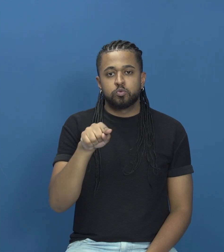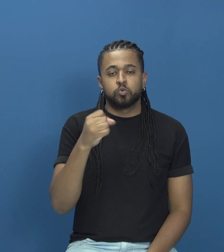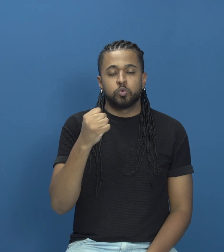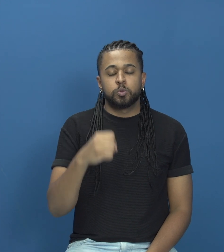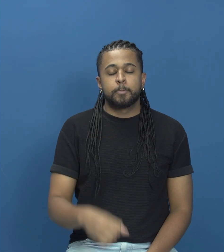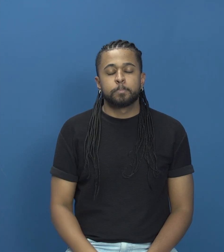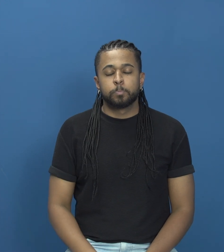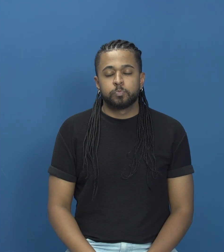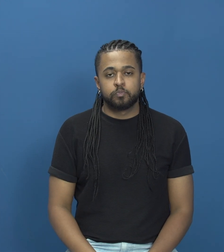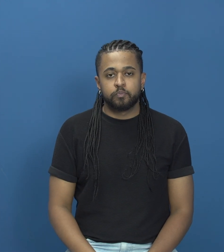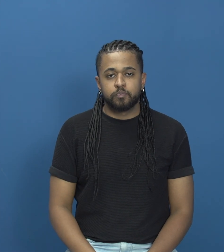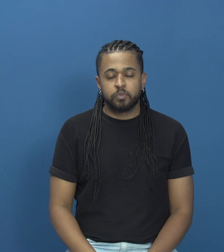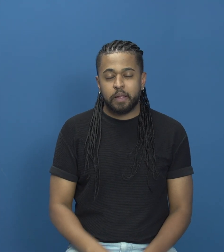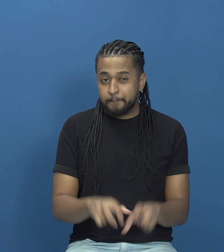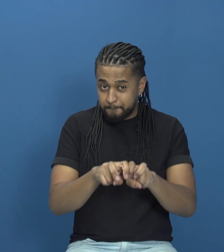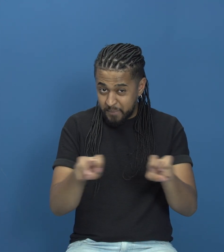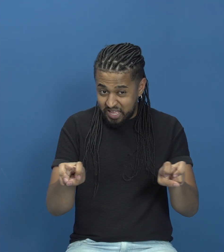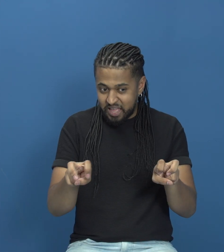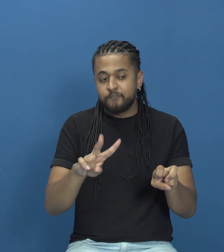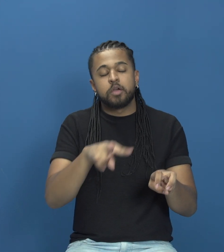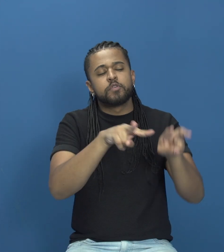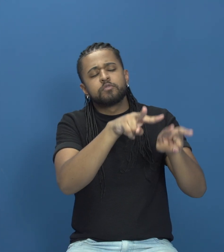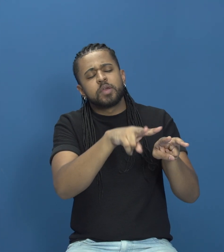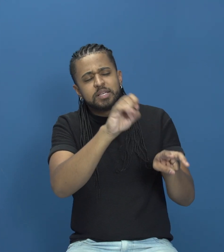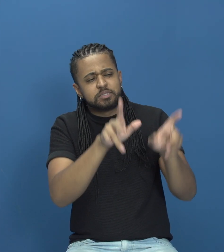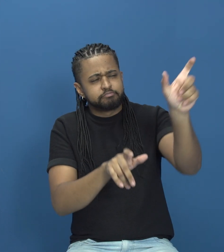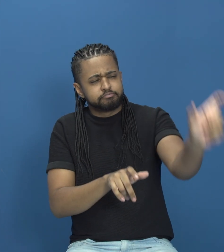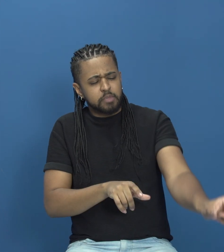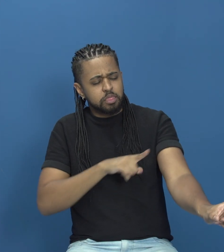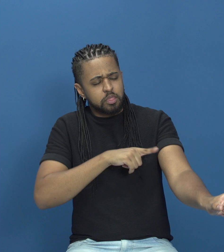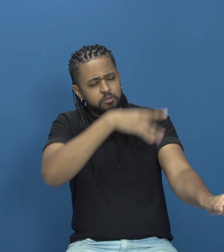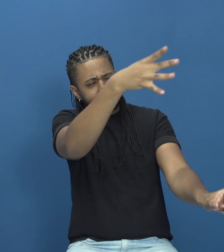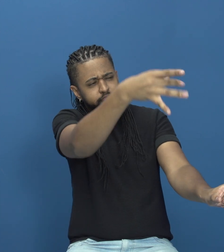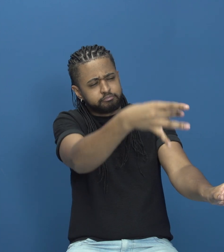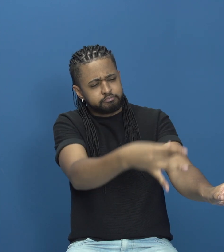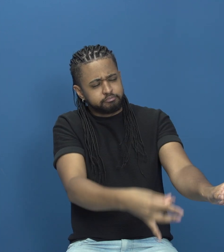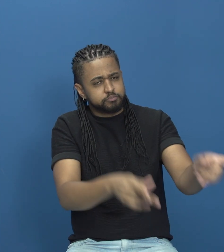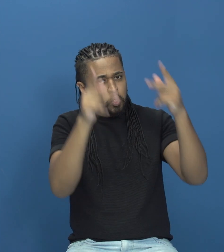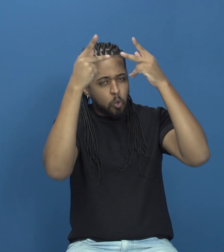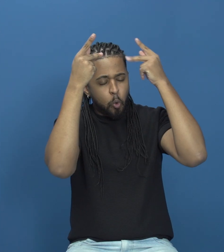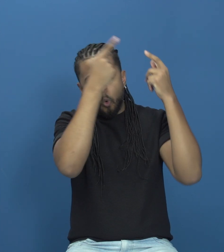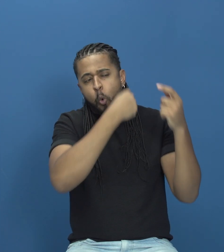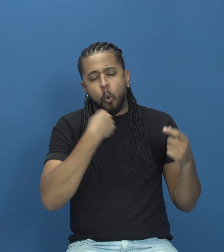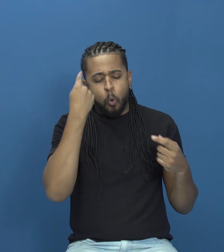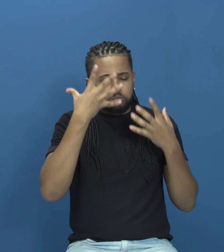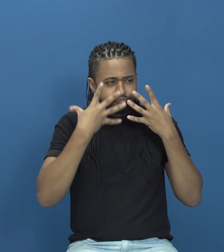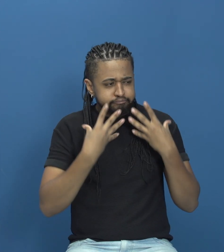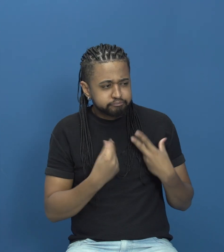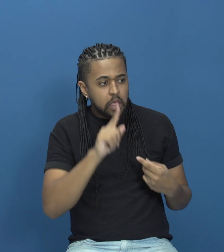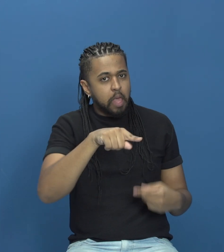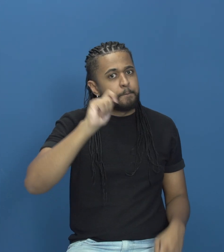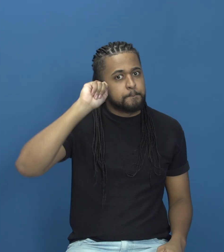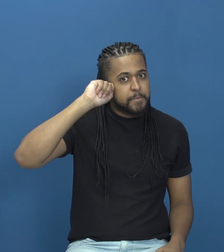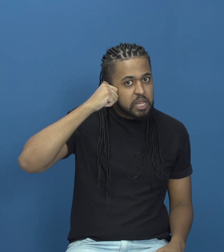11.12.8. A referida banca verificará se o mesmo atende aos critérios fenotípicos que o